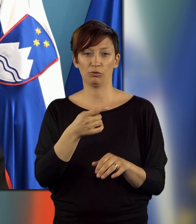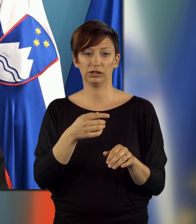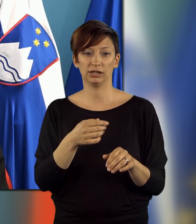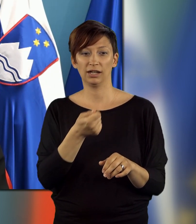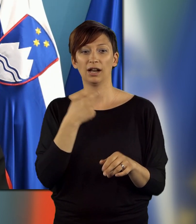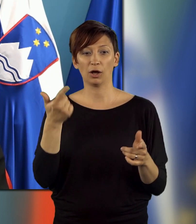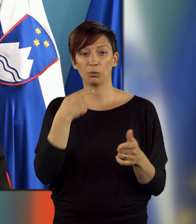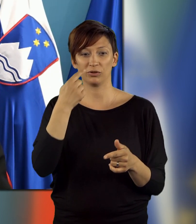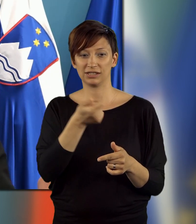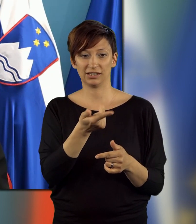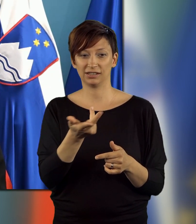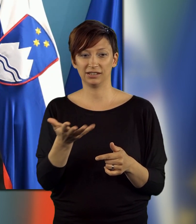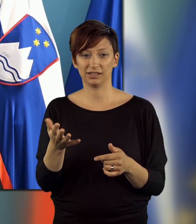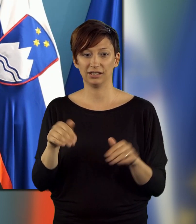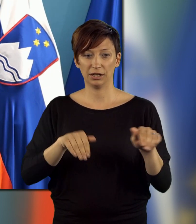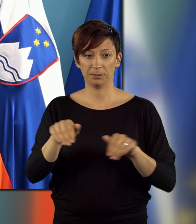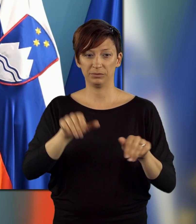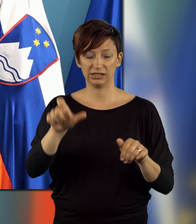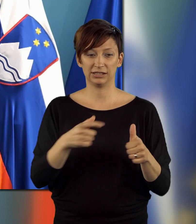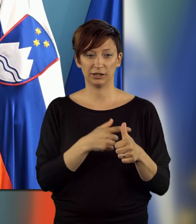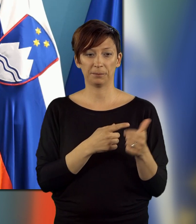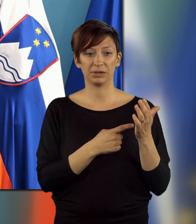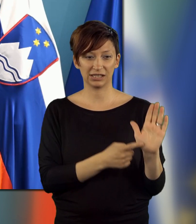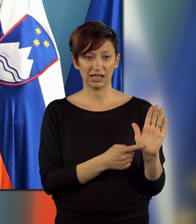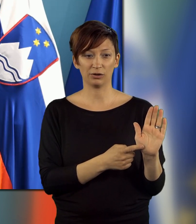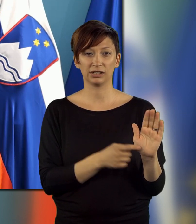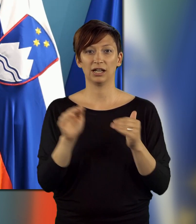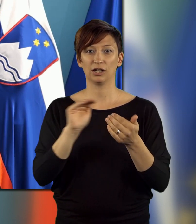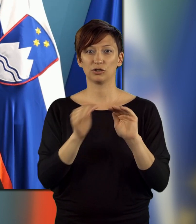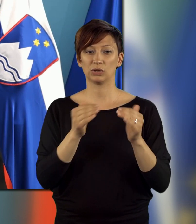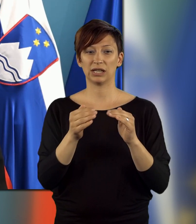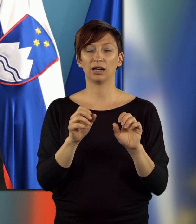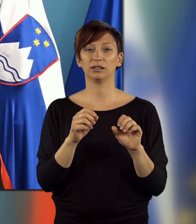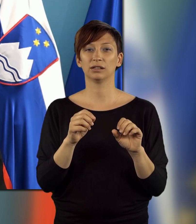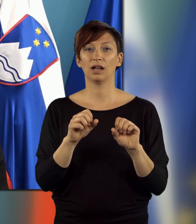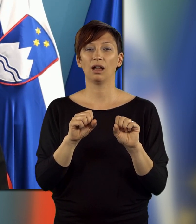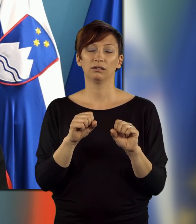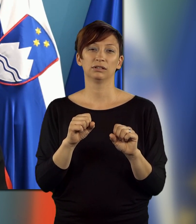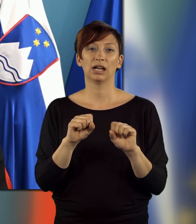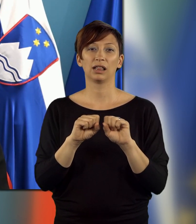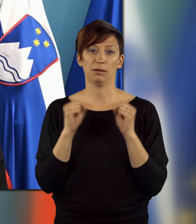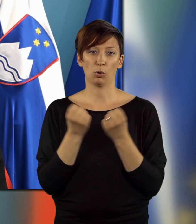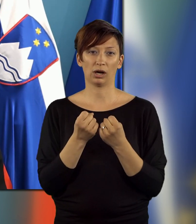Lahko poveste, kateri? Ministri, predstavniki socialnih demokratov.